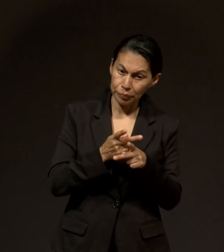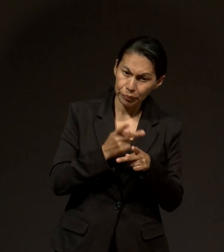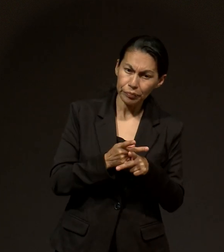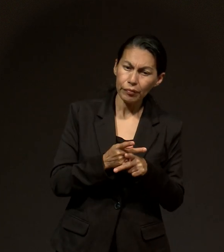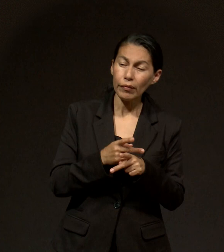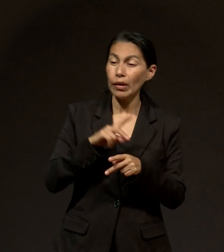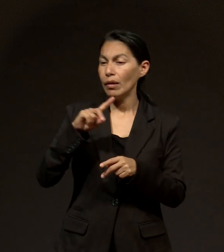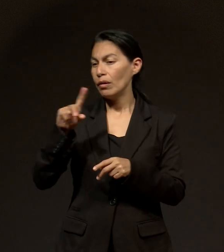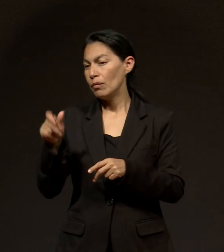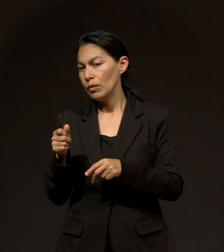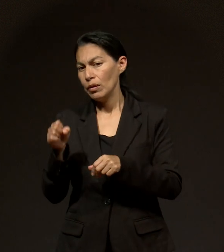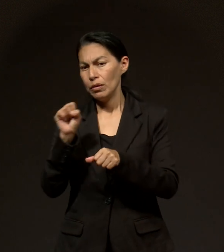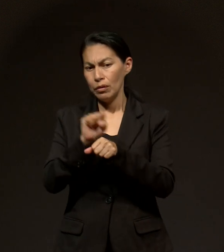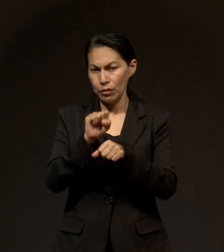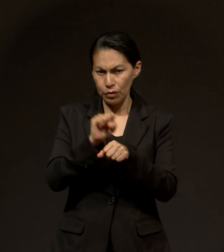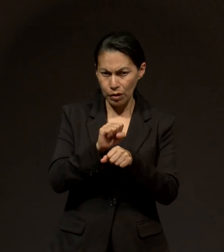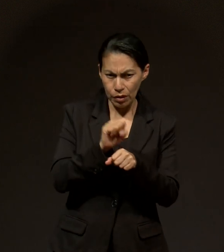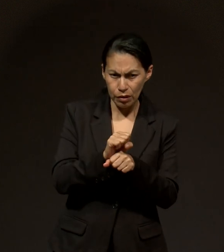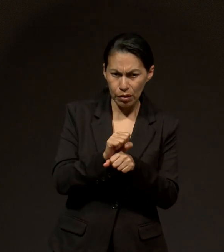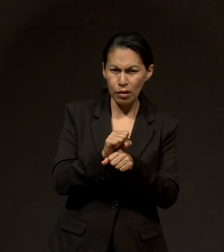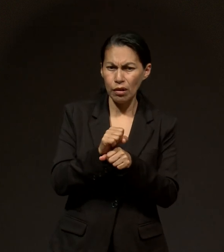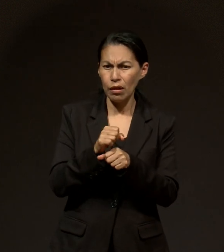escuela pública, en una técnica.